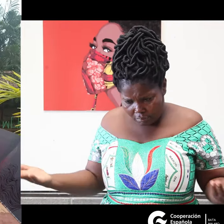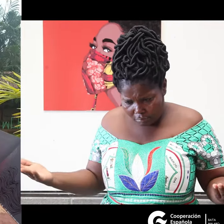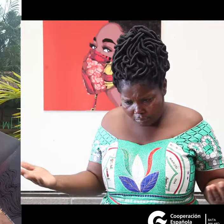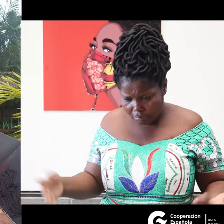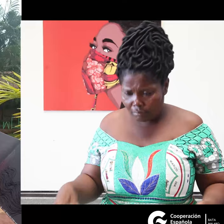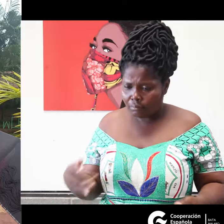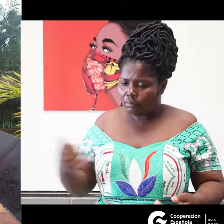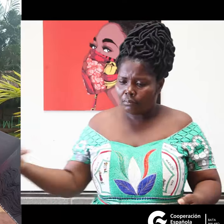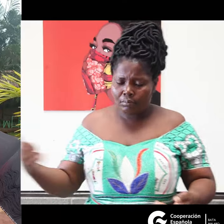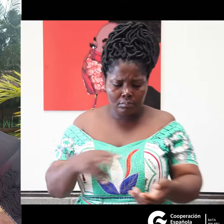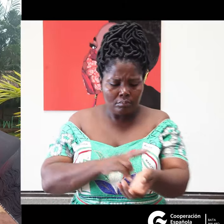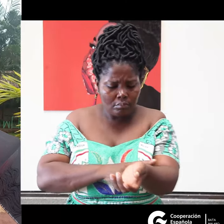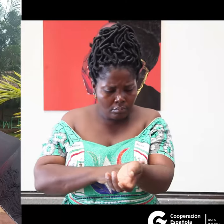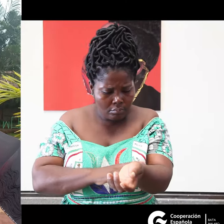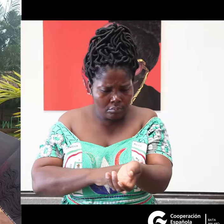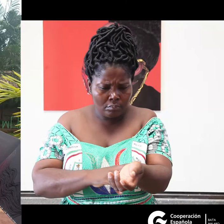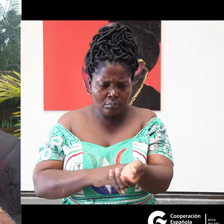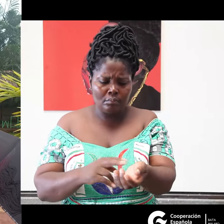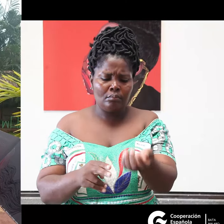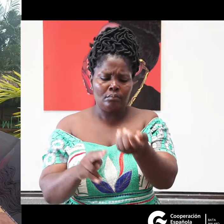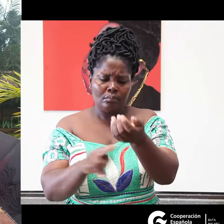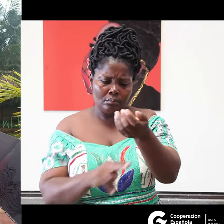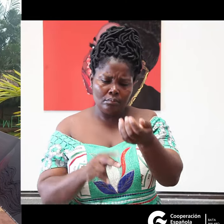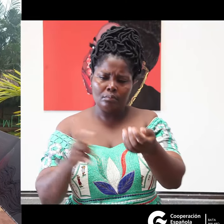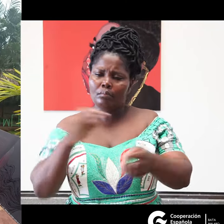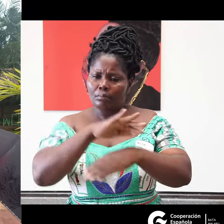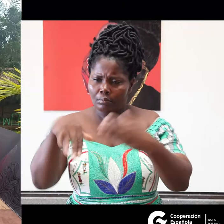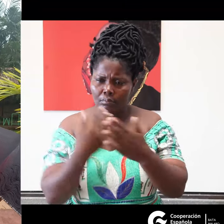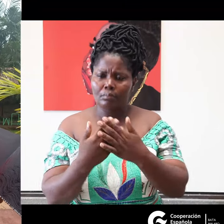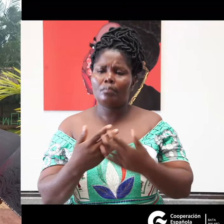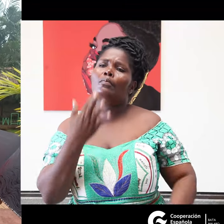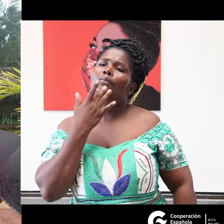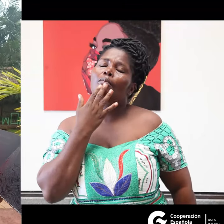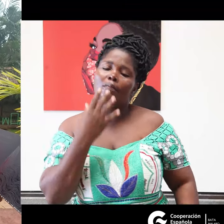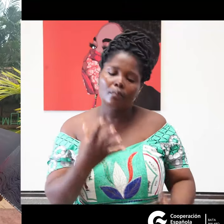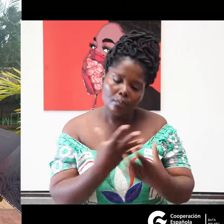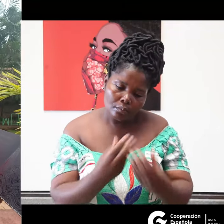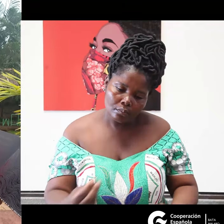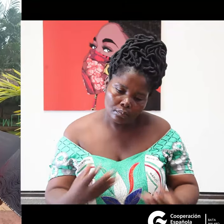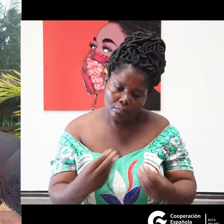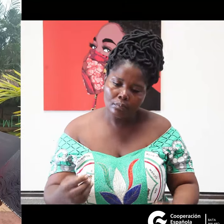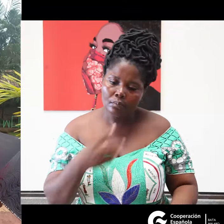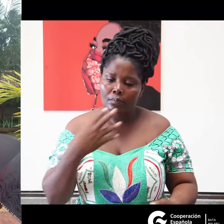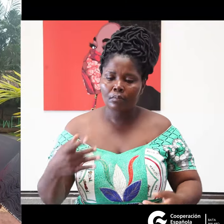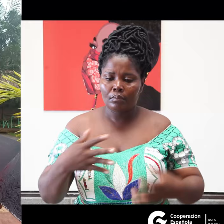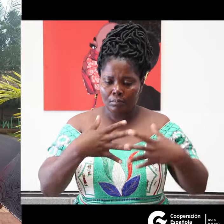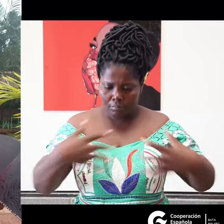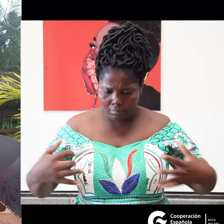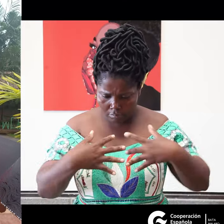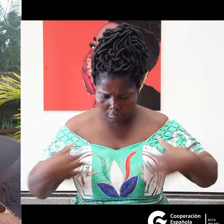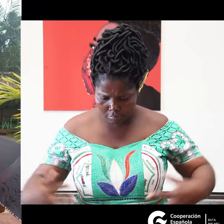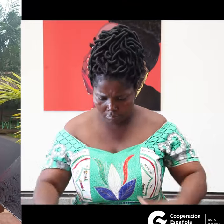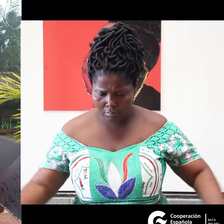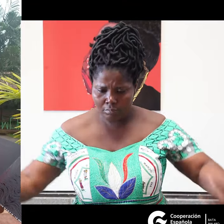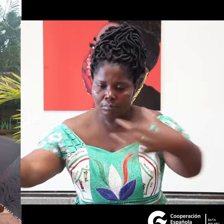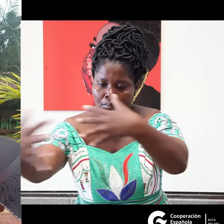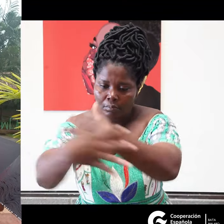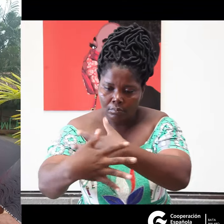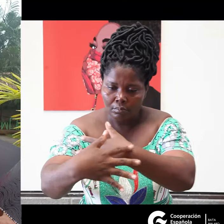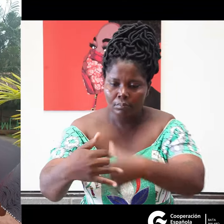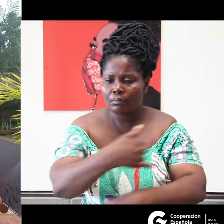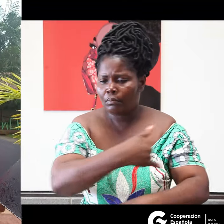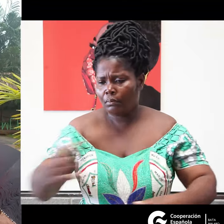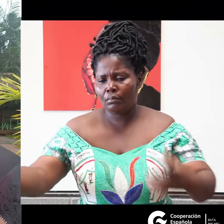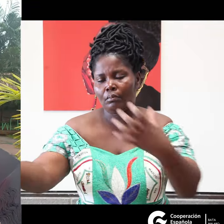Y el negro es el rey de los colores. Es suave como la seda cuando su mamá lo abraza y